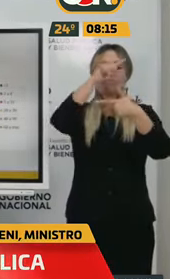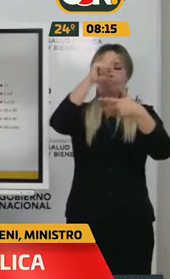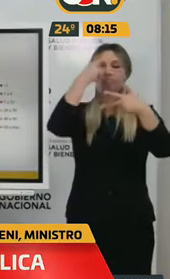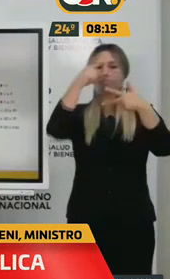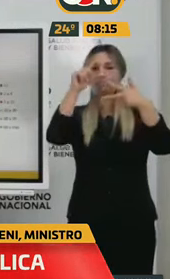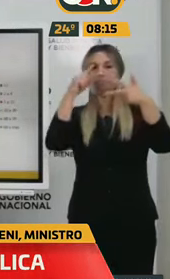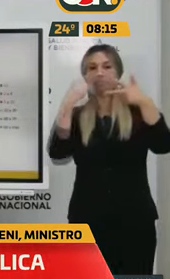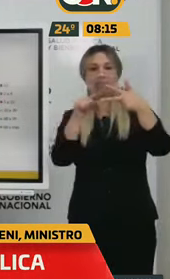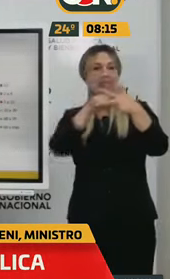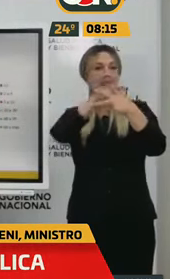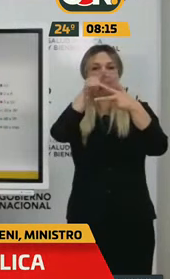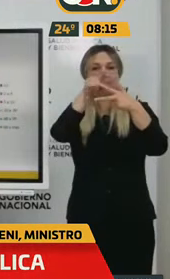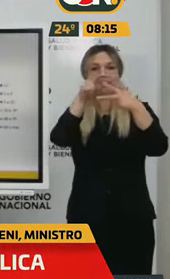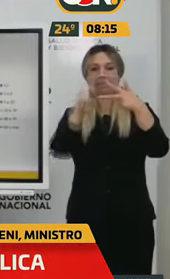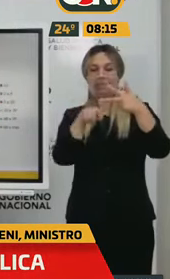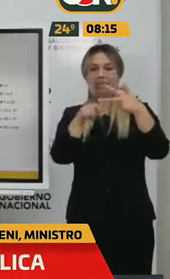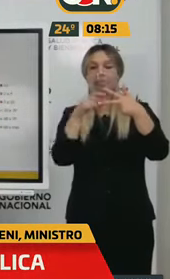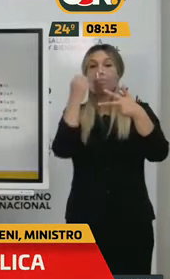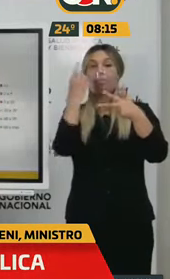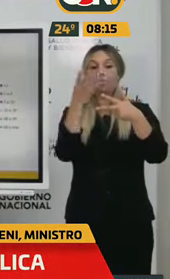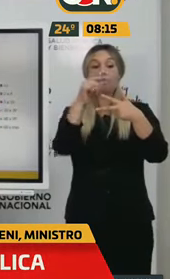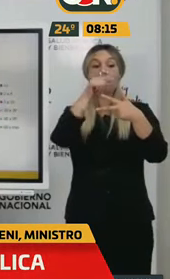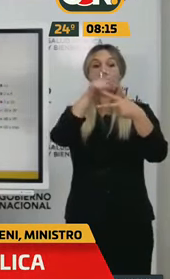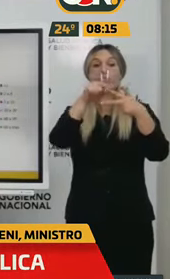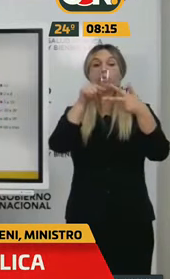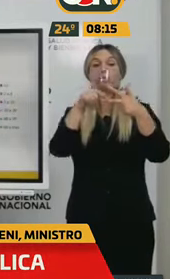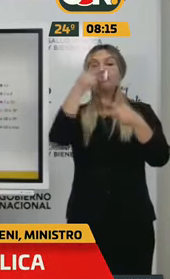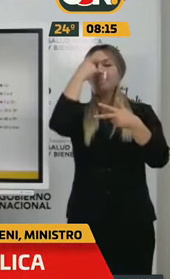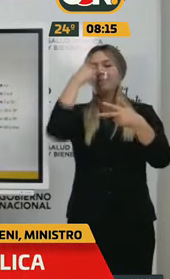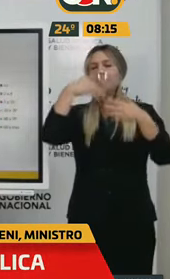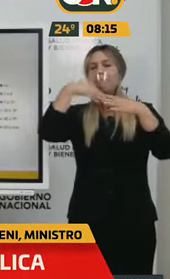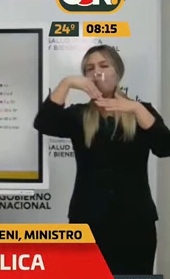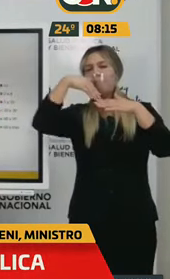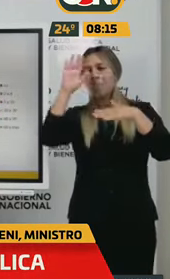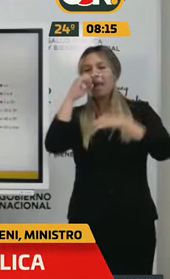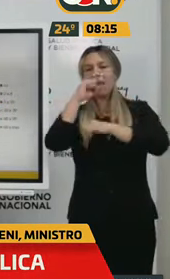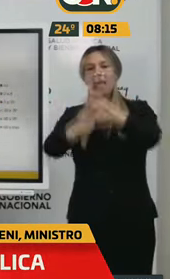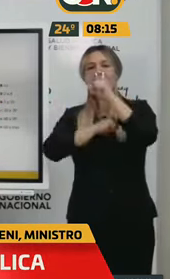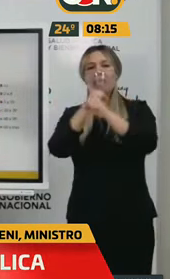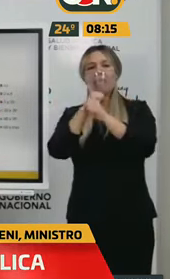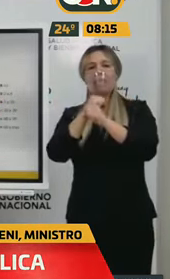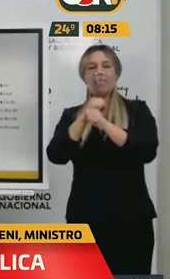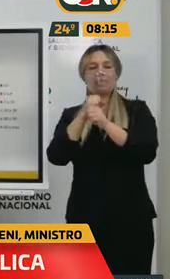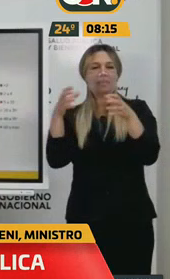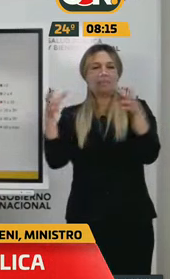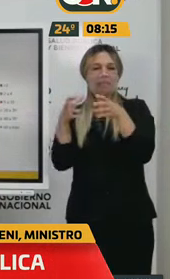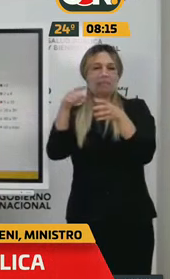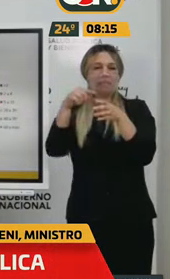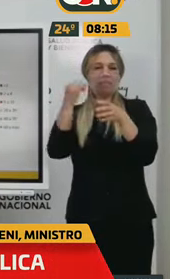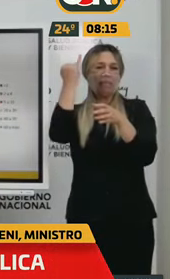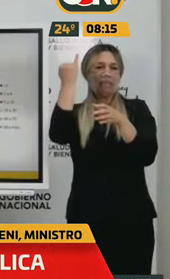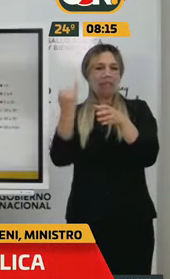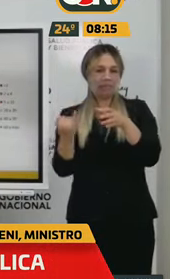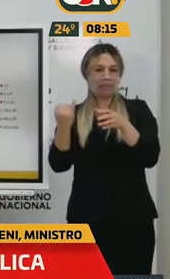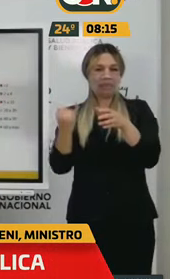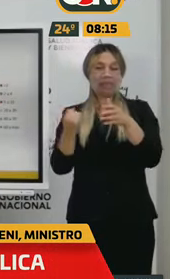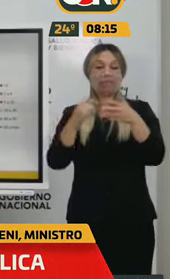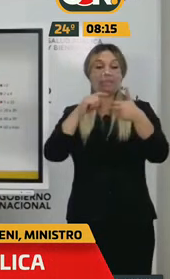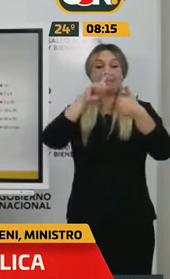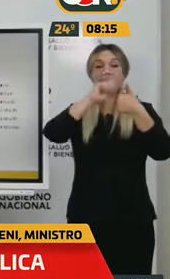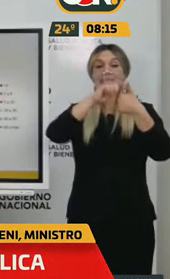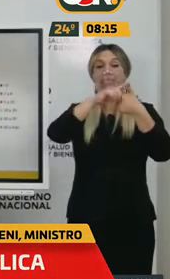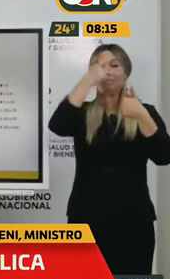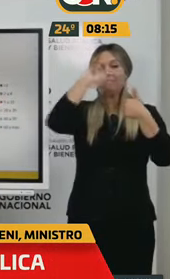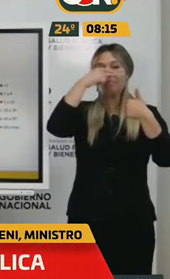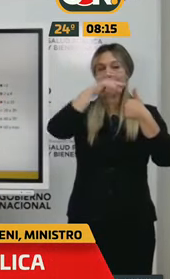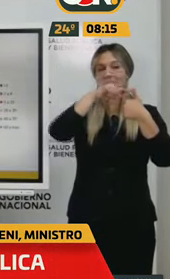los grupos de edad que son afectados principalmente, En el caso del virus sincitial